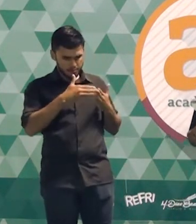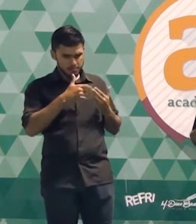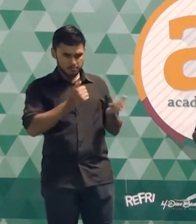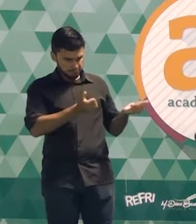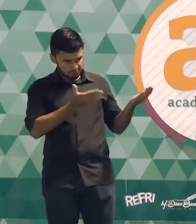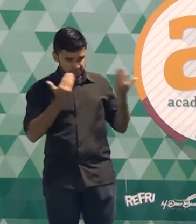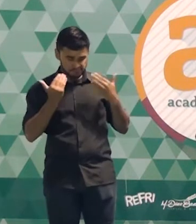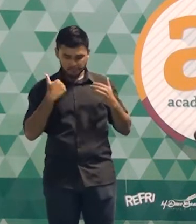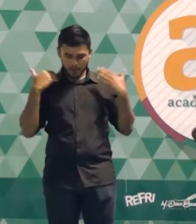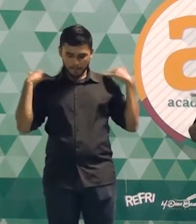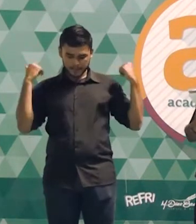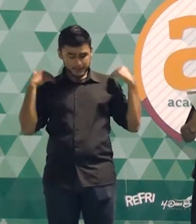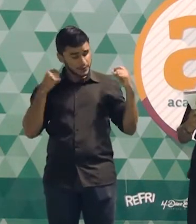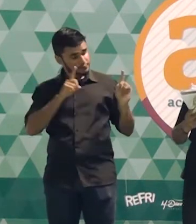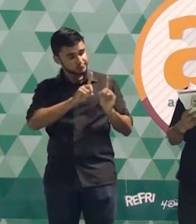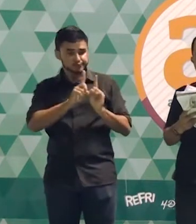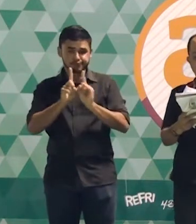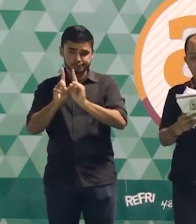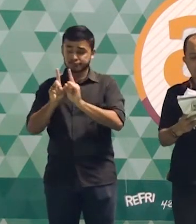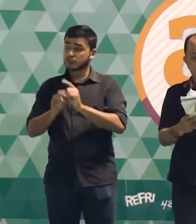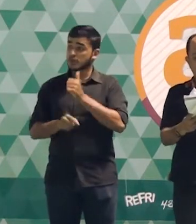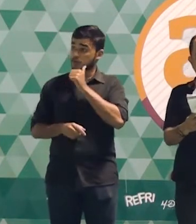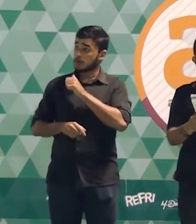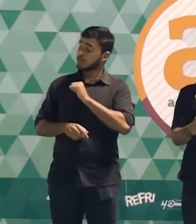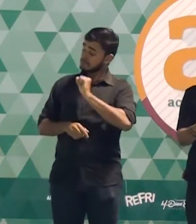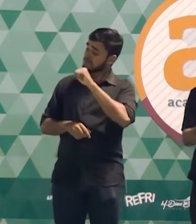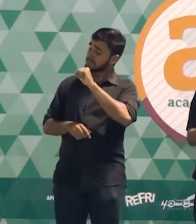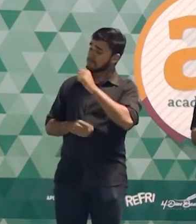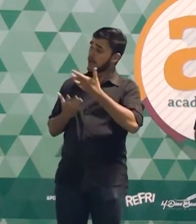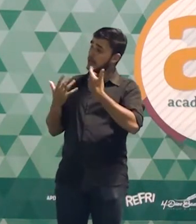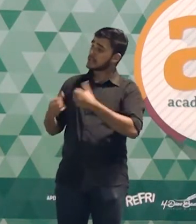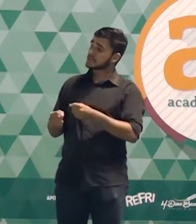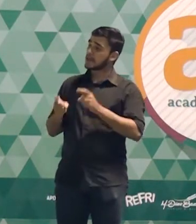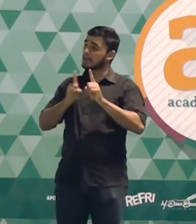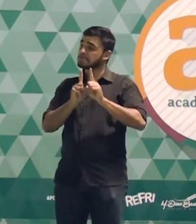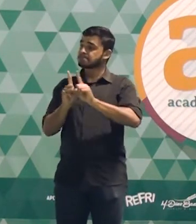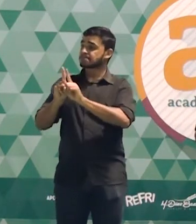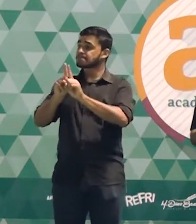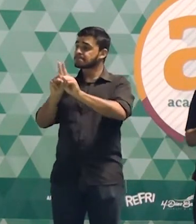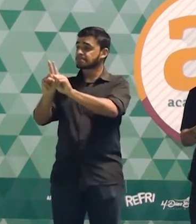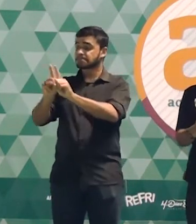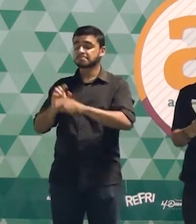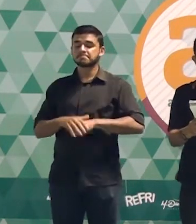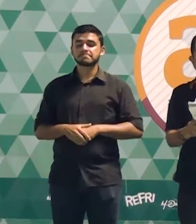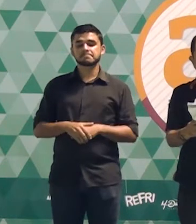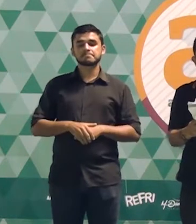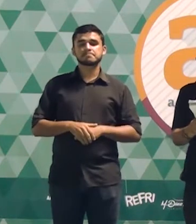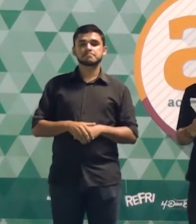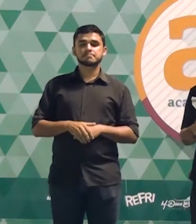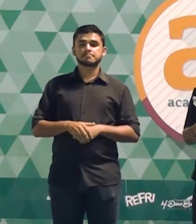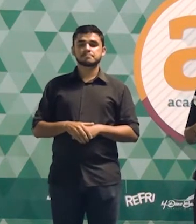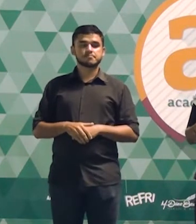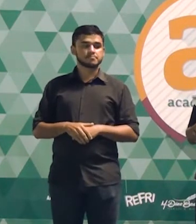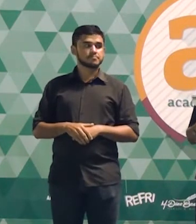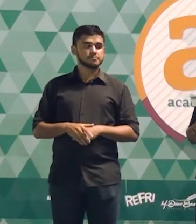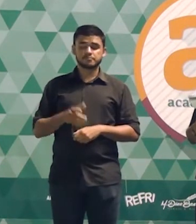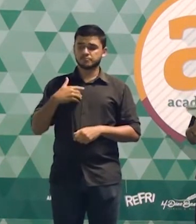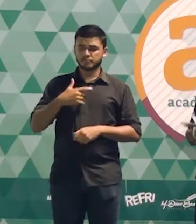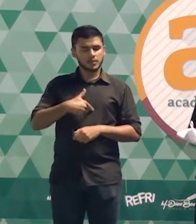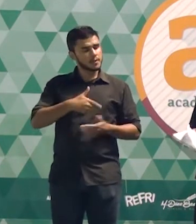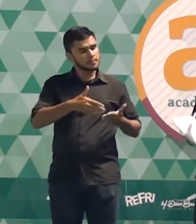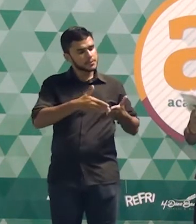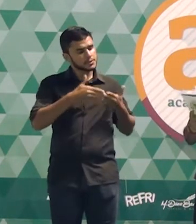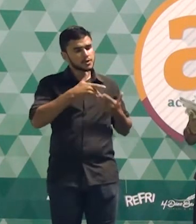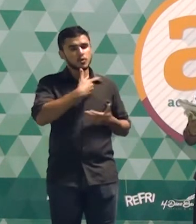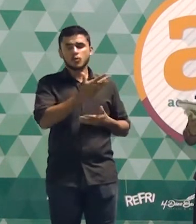passear? Sim, respondeu atabalhoadamente com pressa antes que ele mudasse de ideia. E se me permite,